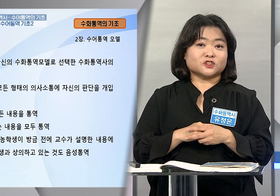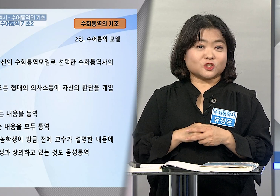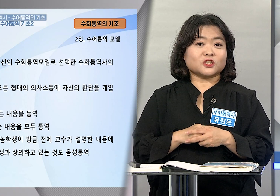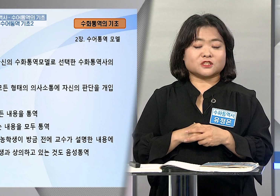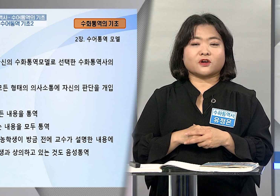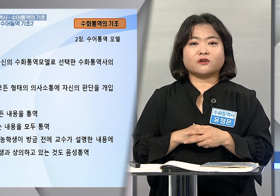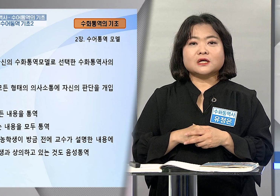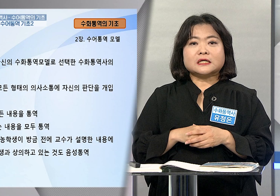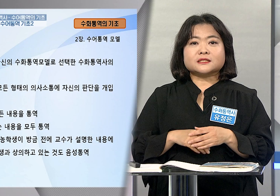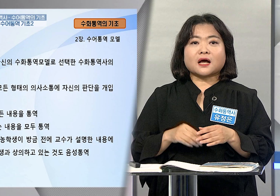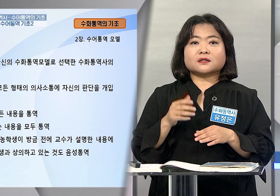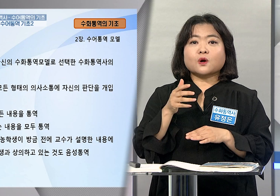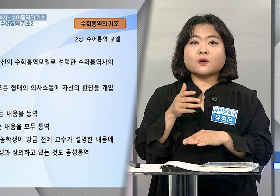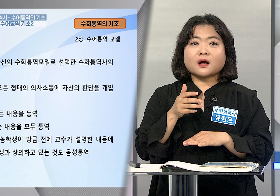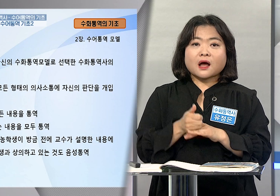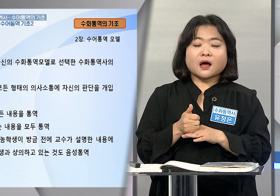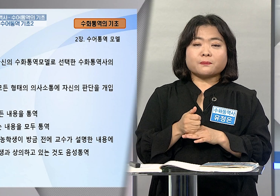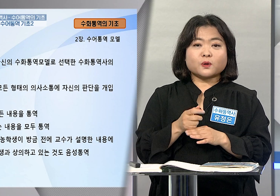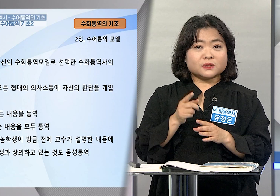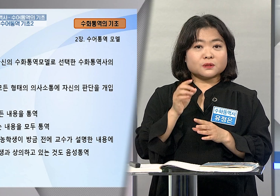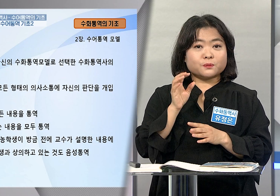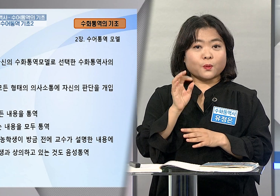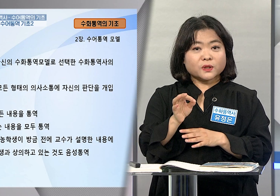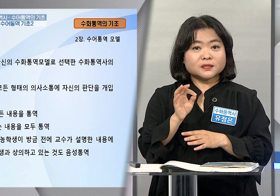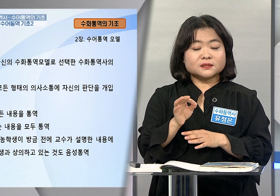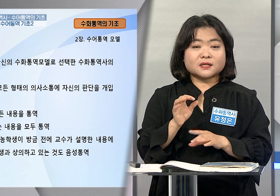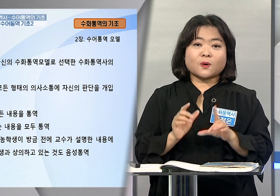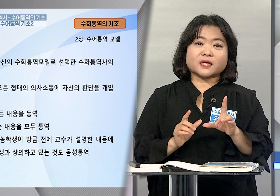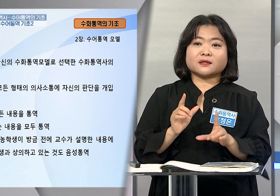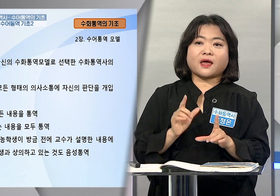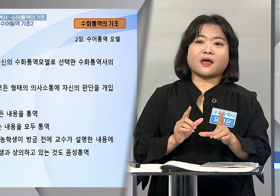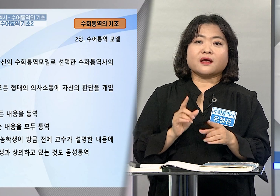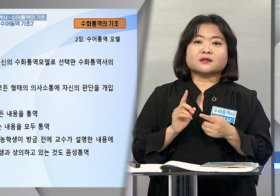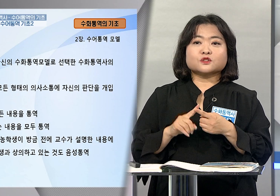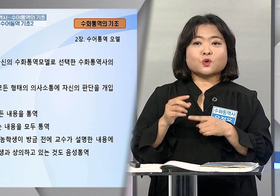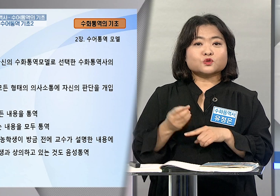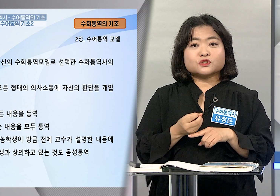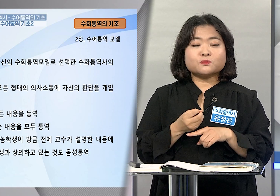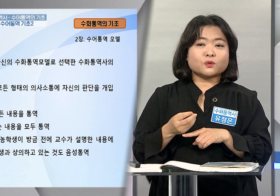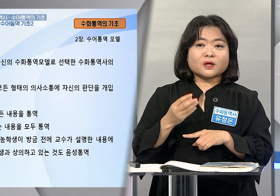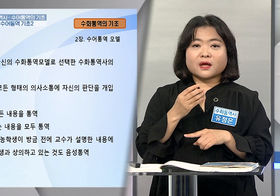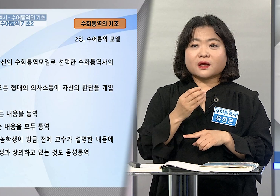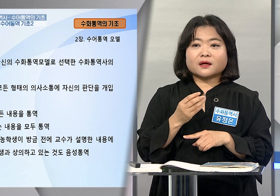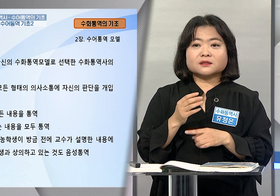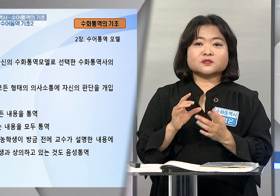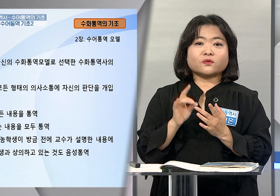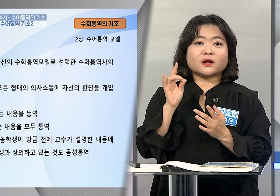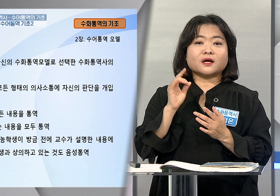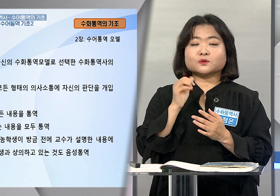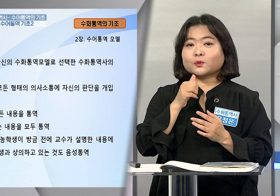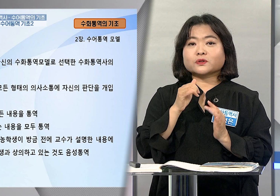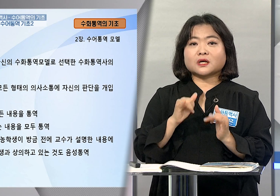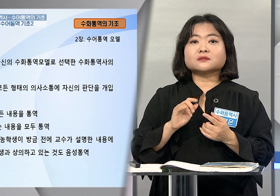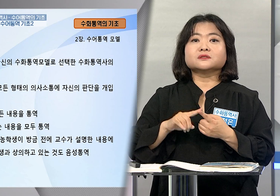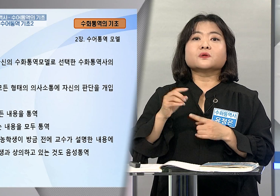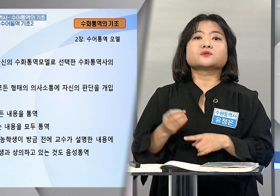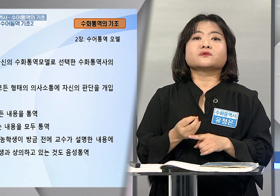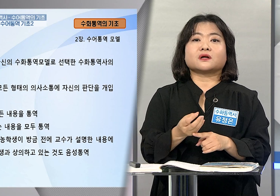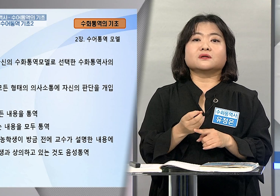적이 있어요. 자, 결과가 뻔히 보이는 상황인데 그 송수신 모델을 선택한 통역사는 그대로 전달을